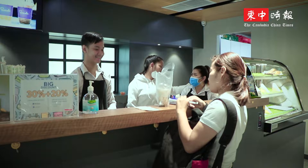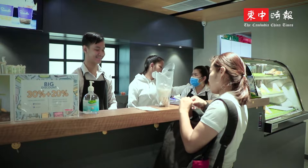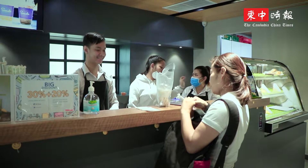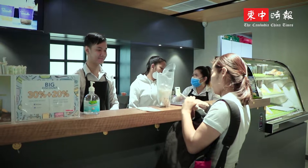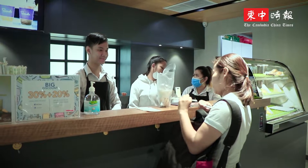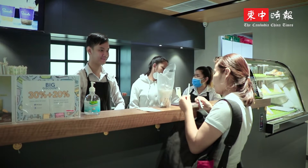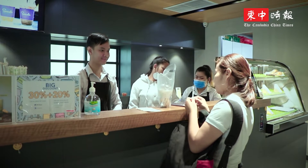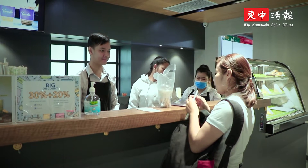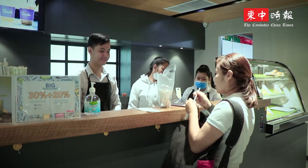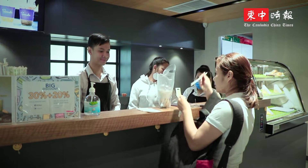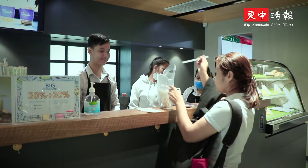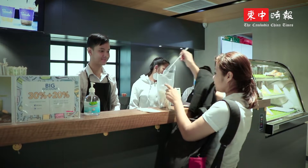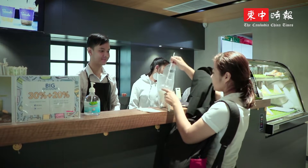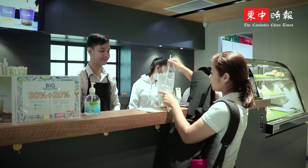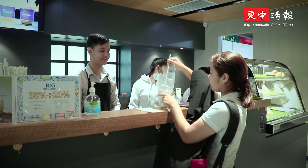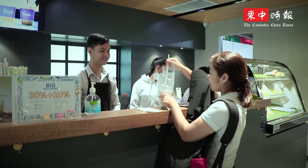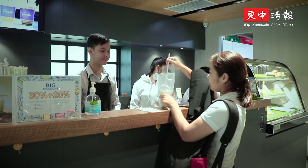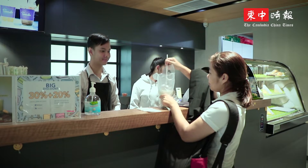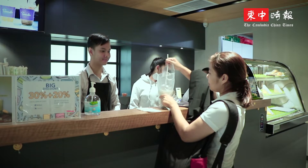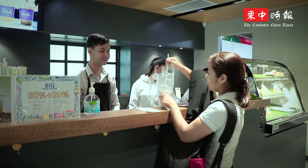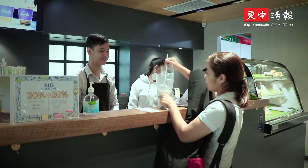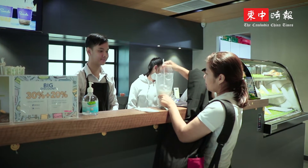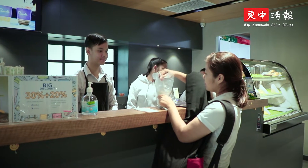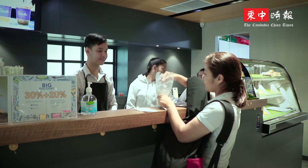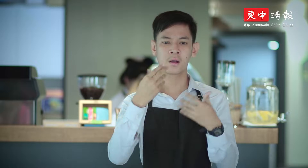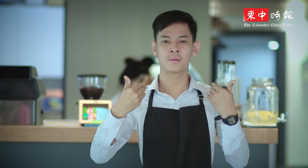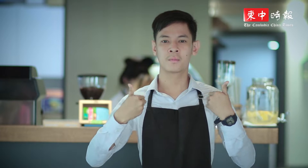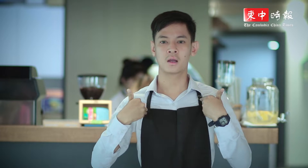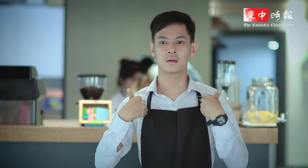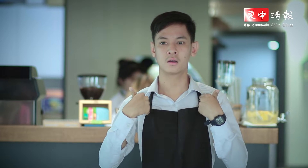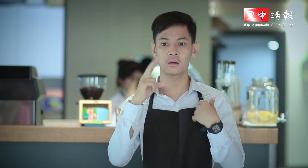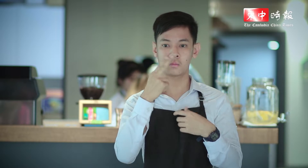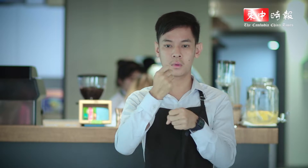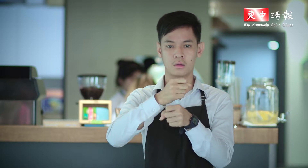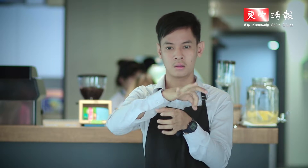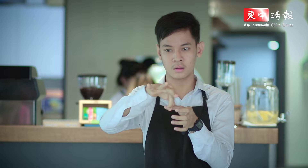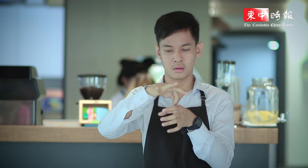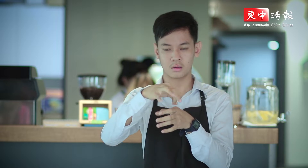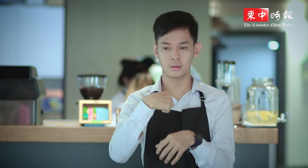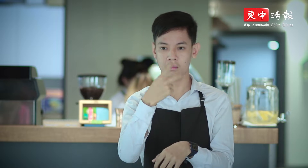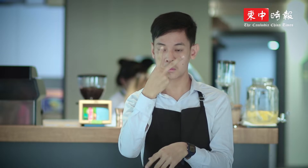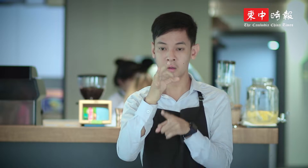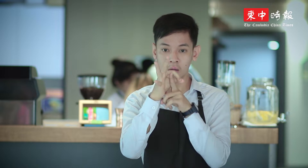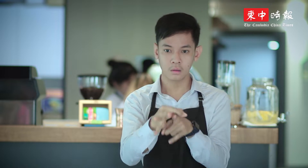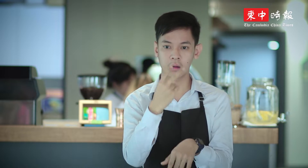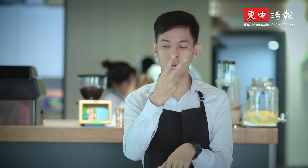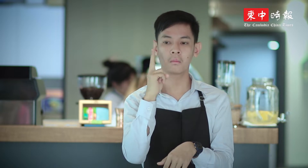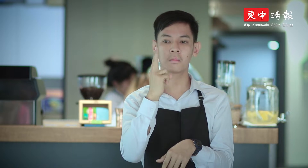以前也不认识 Costa 咖啡店，是老师介绍给我，在这里工作我觉得很开